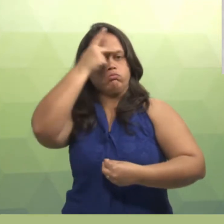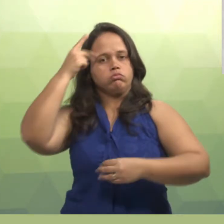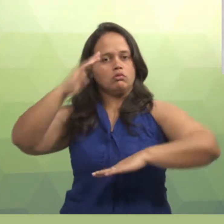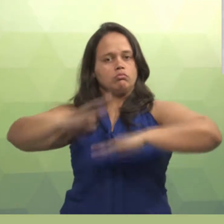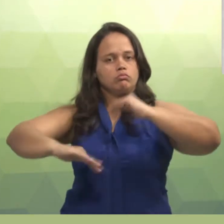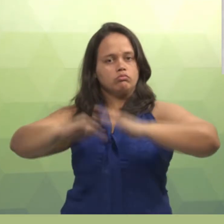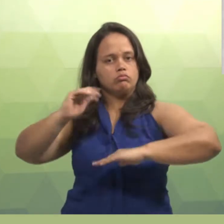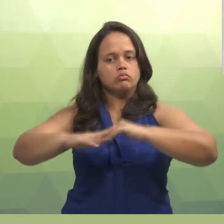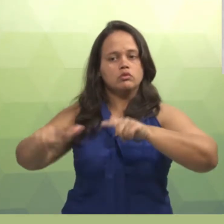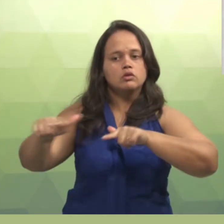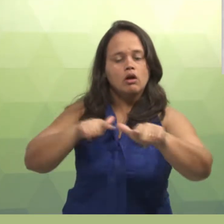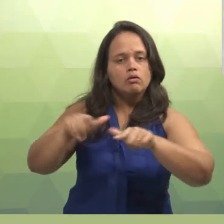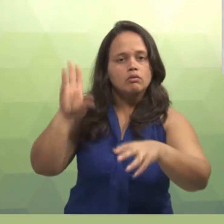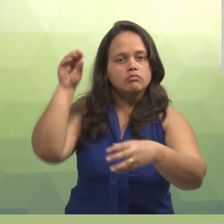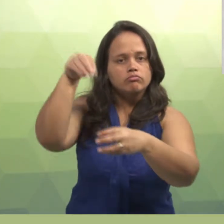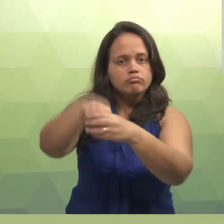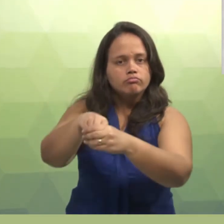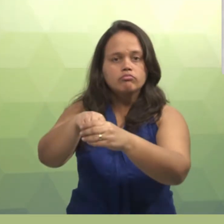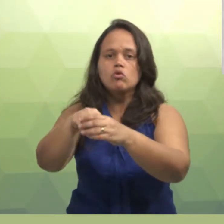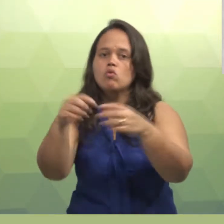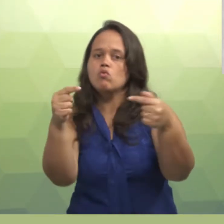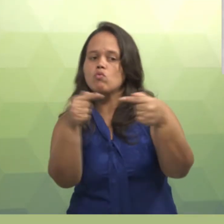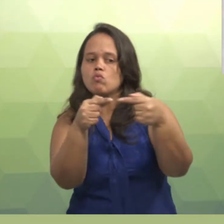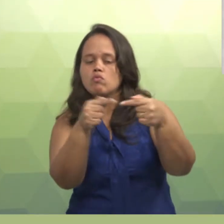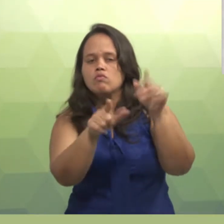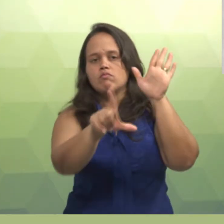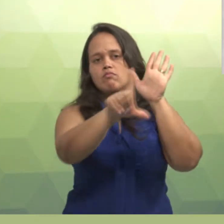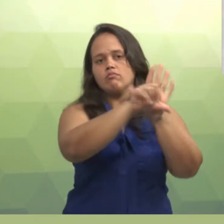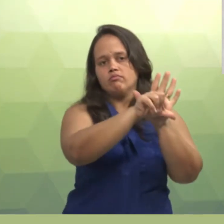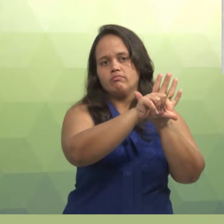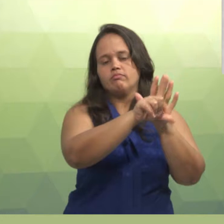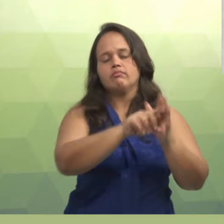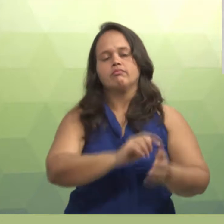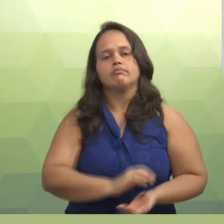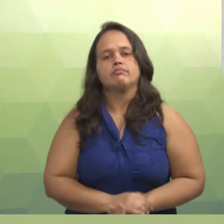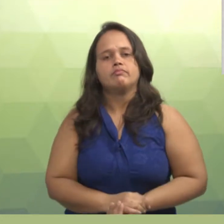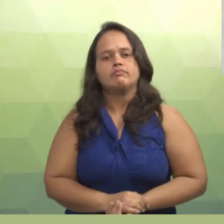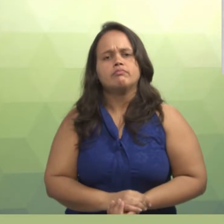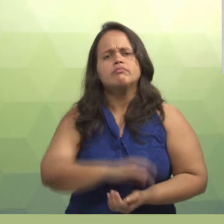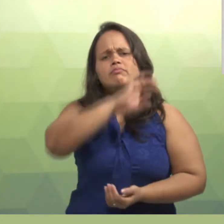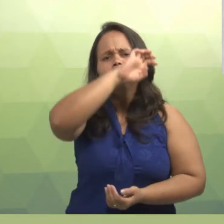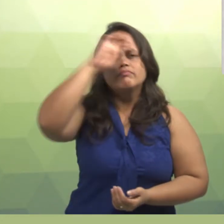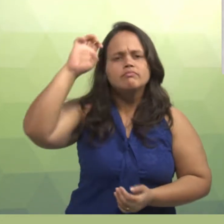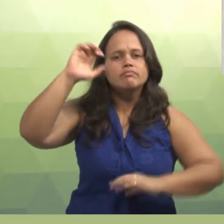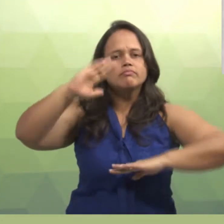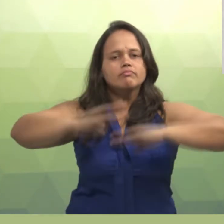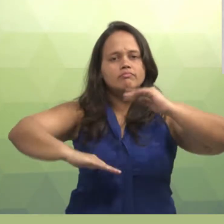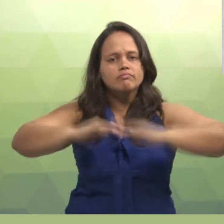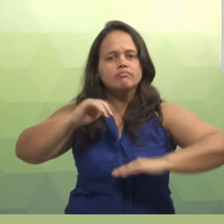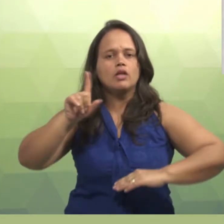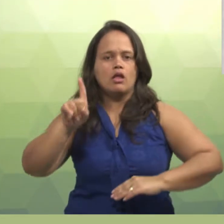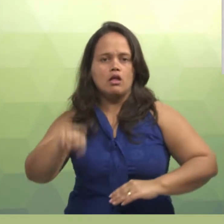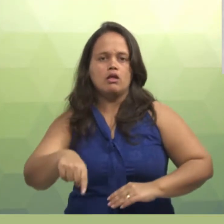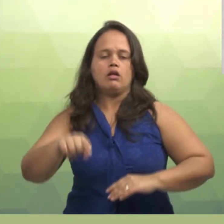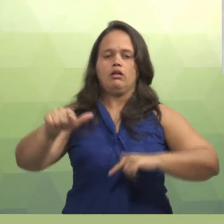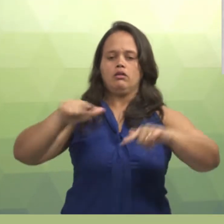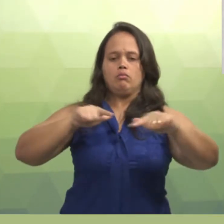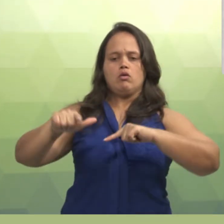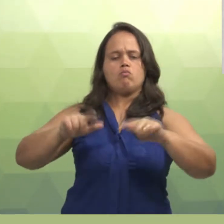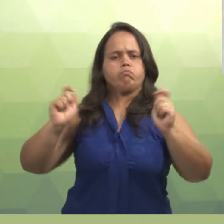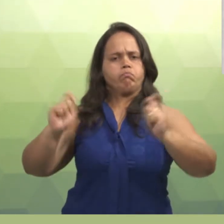A ética profissional pode ser entendida como um trabalho competente, desenvolvido no dia a dia do trabalho